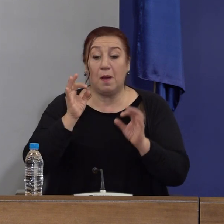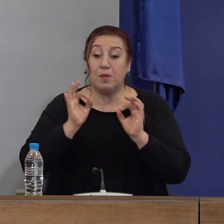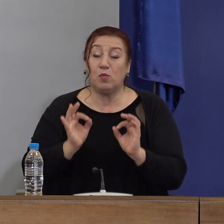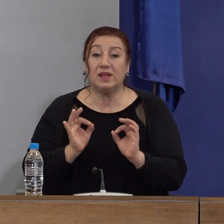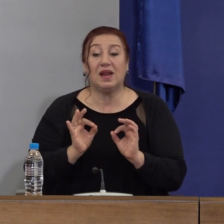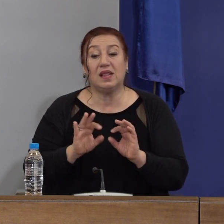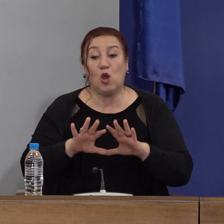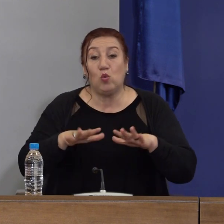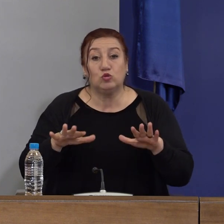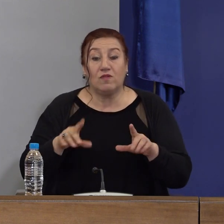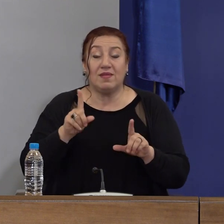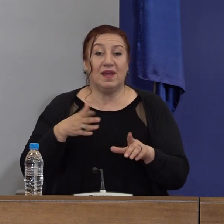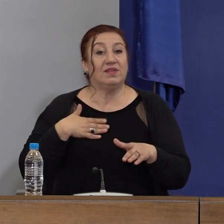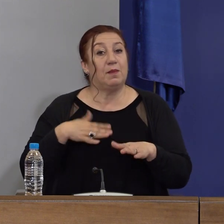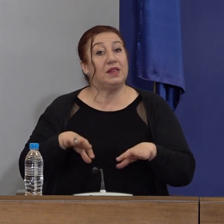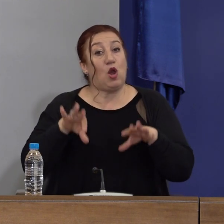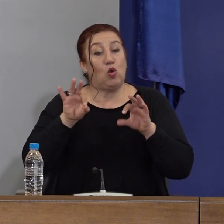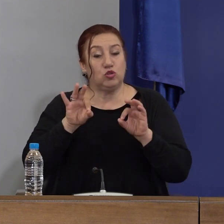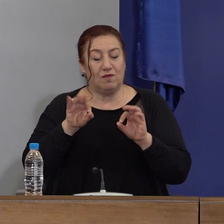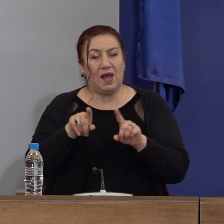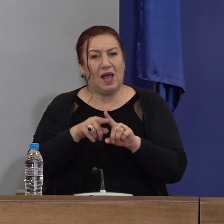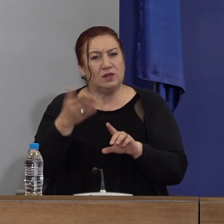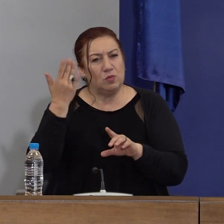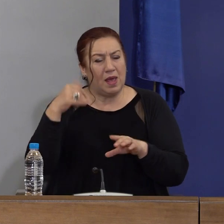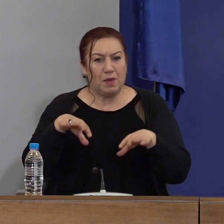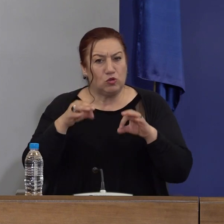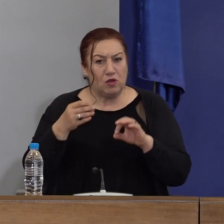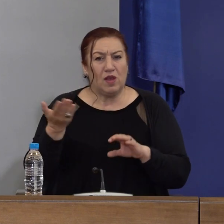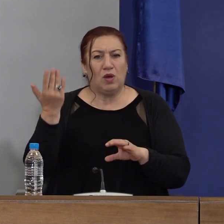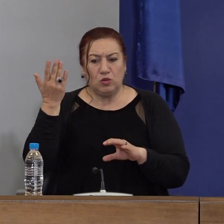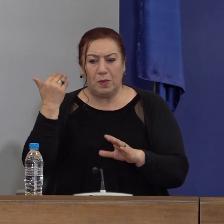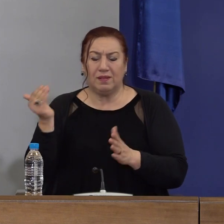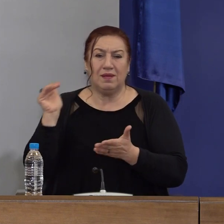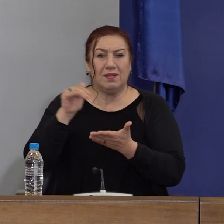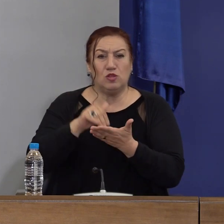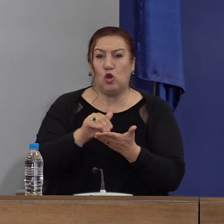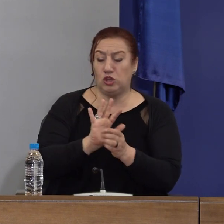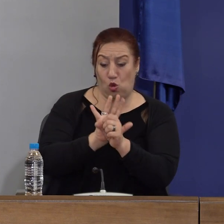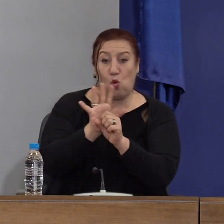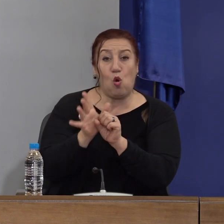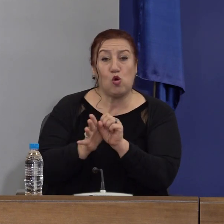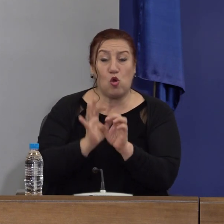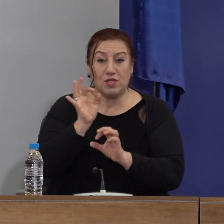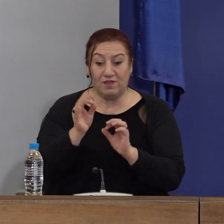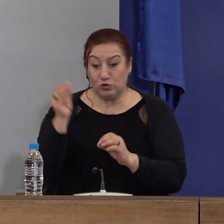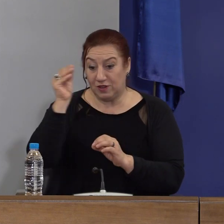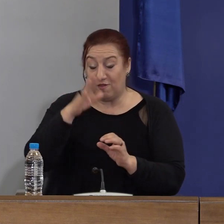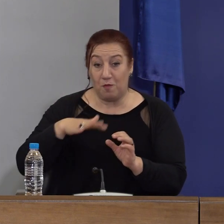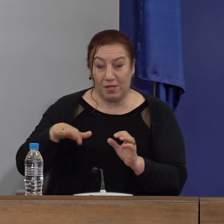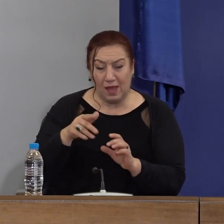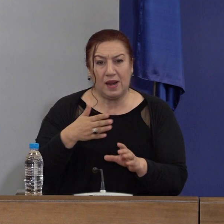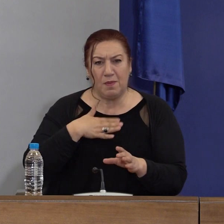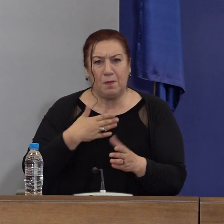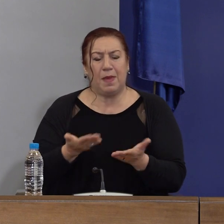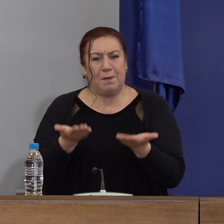готова. Както бяхме предварително готови, когато още не беше дошъл коронавируса при нас и с предварителните